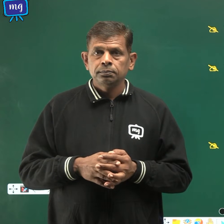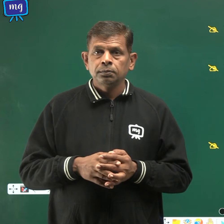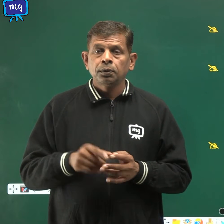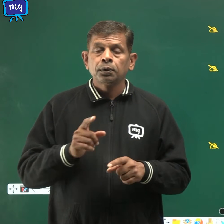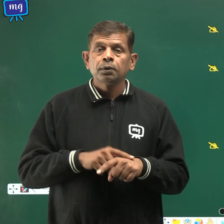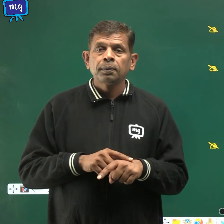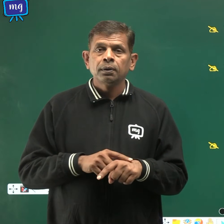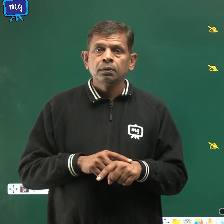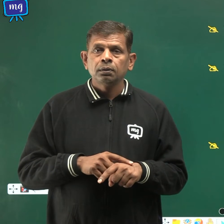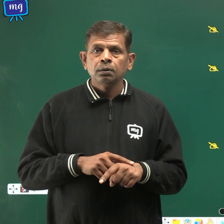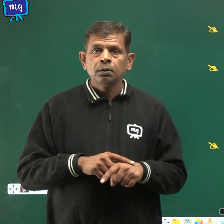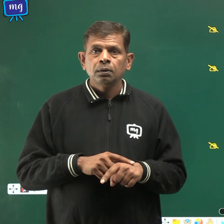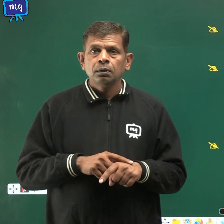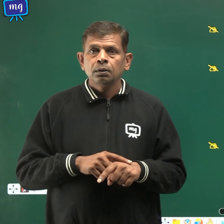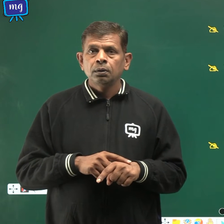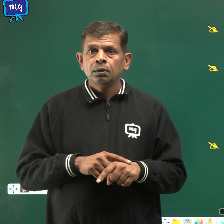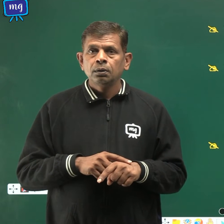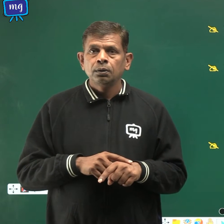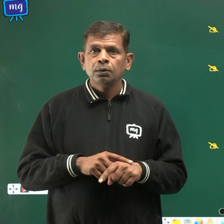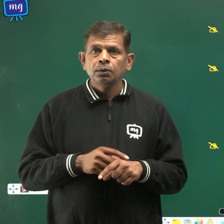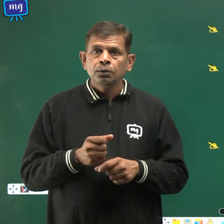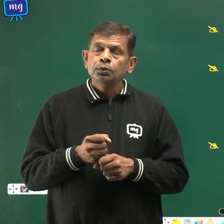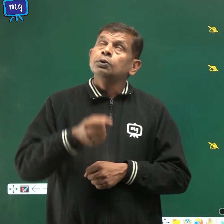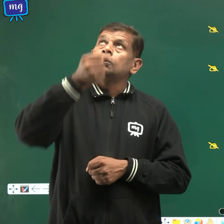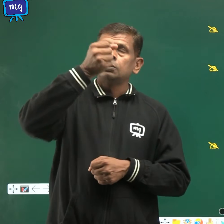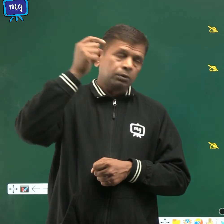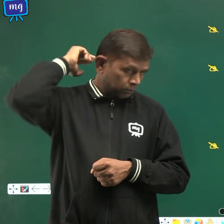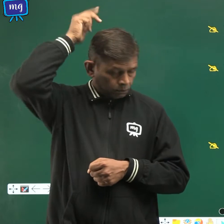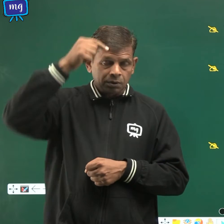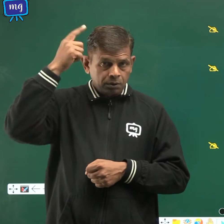के समय छाता लेकर